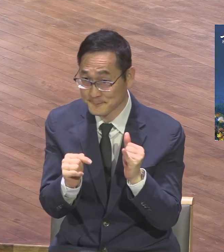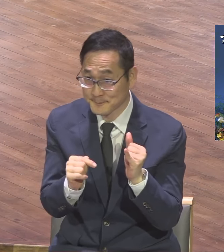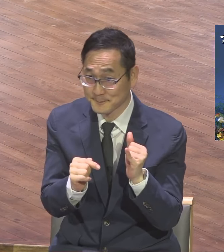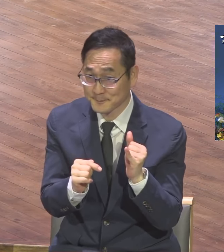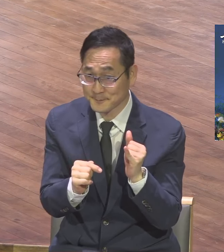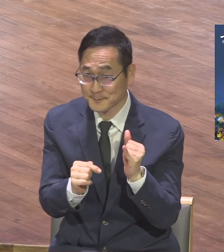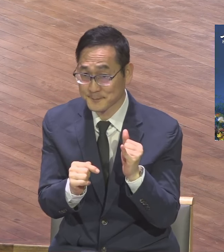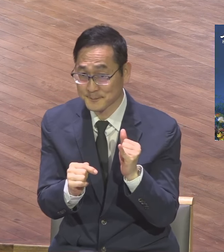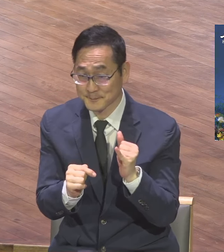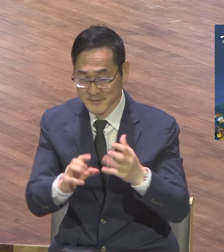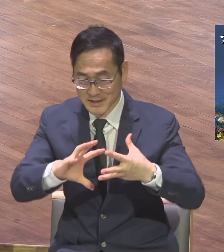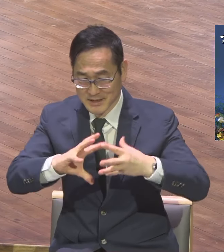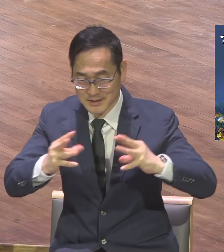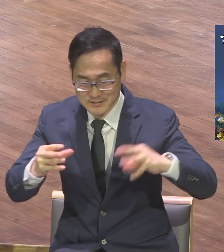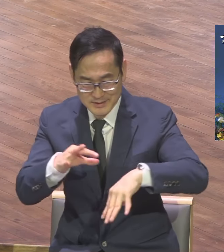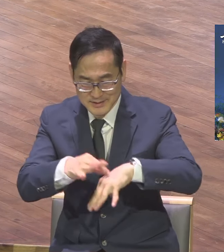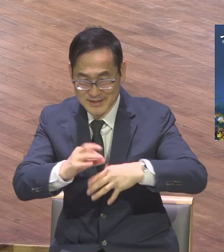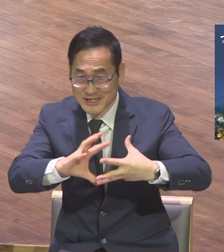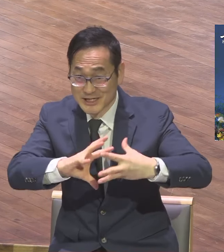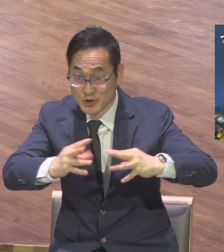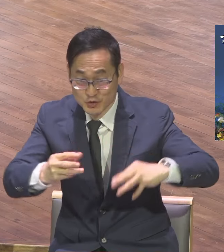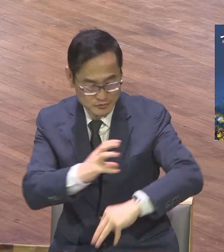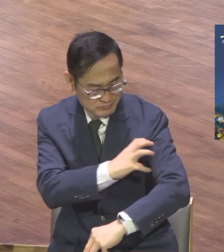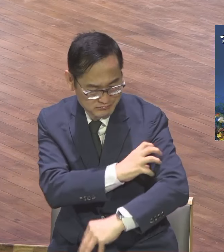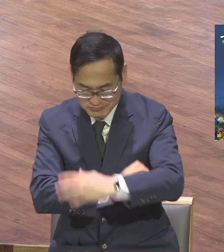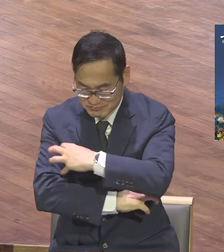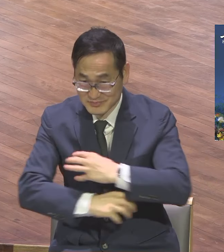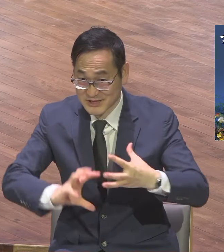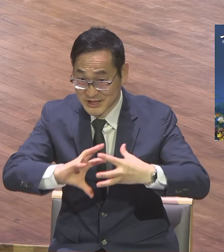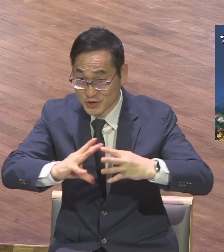가지고 있는 근육, 이 근육의 기억력은